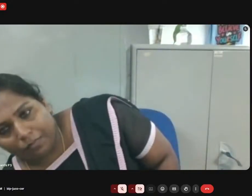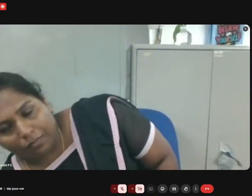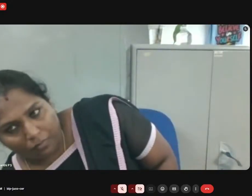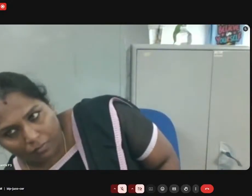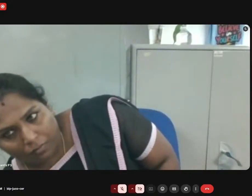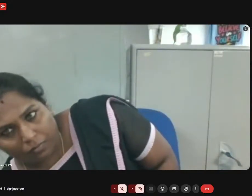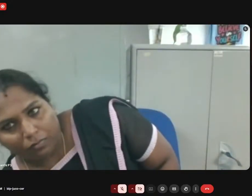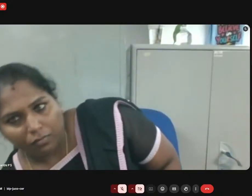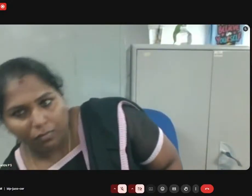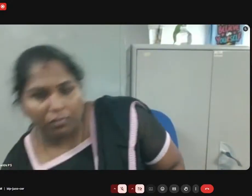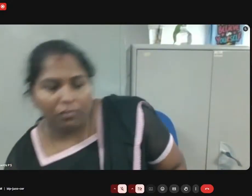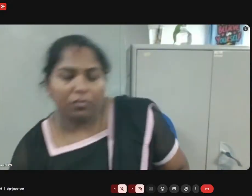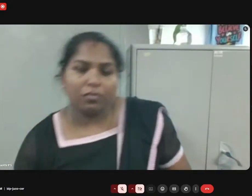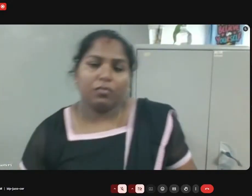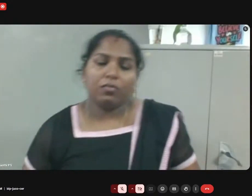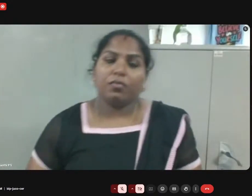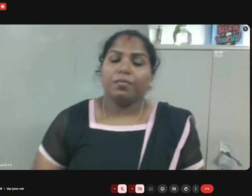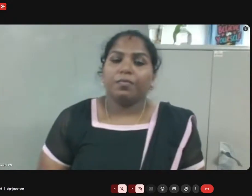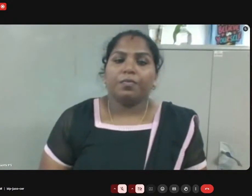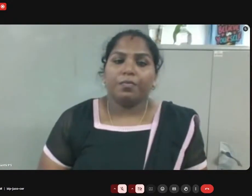ഹലോ സാറേ, താങ്ക് യു സാർ, മനസ്സിലായി കേട്ടോ.